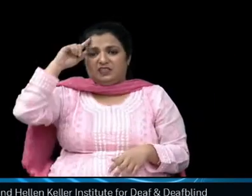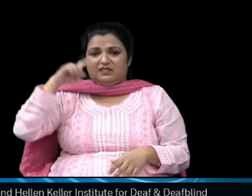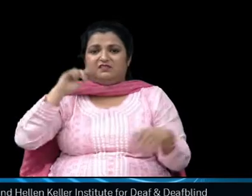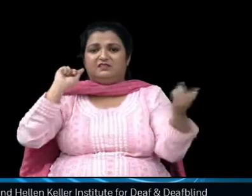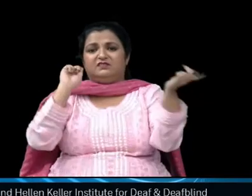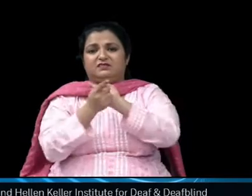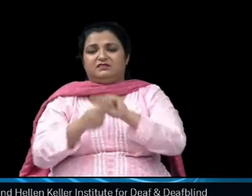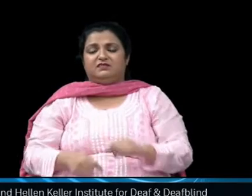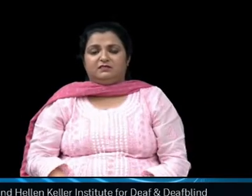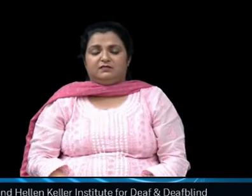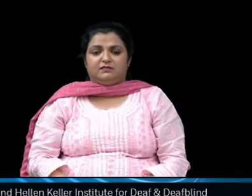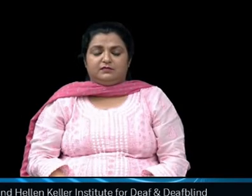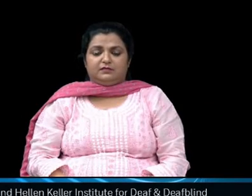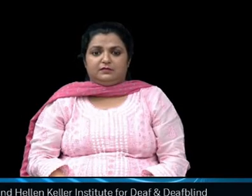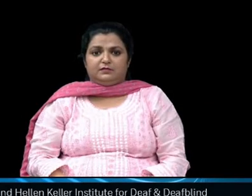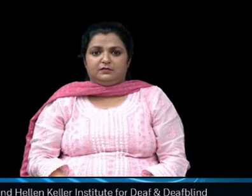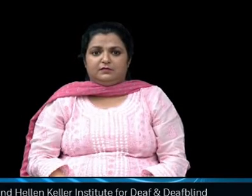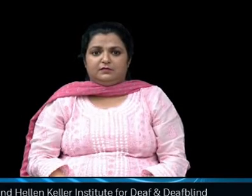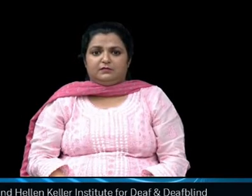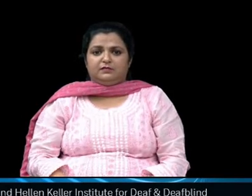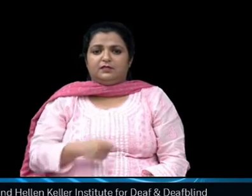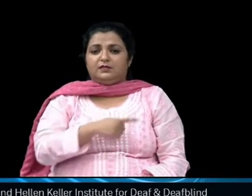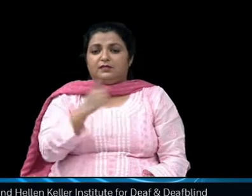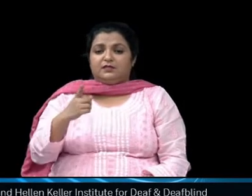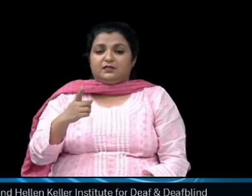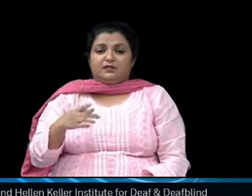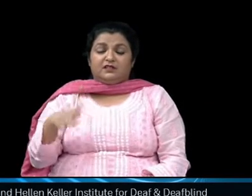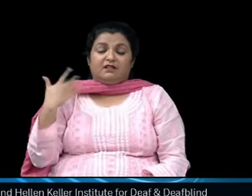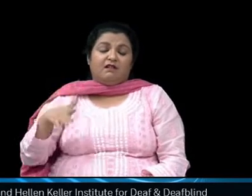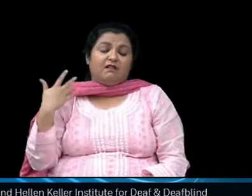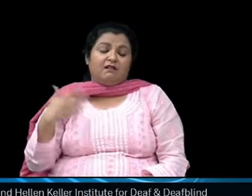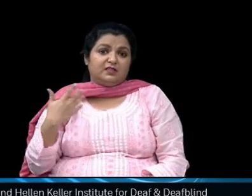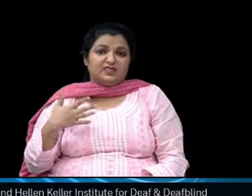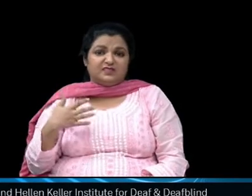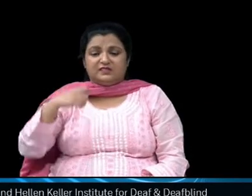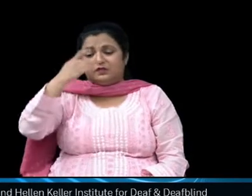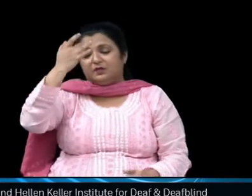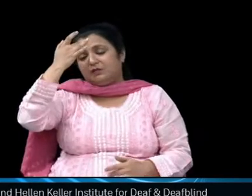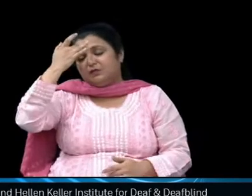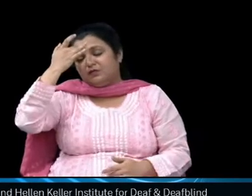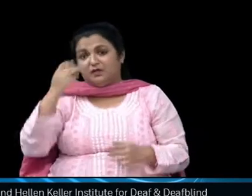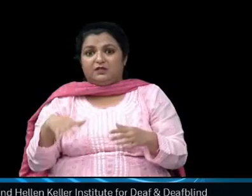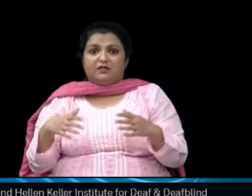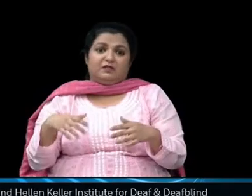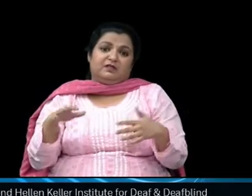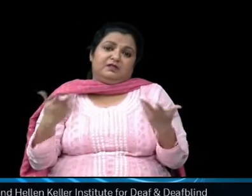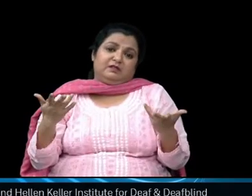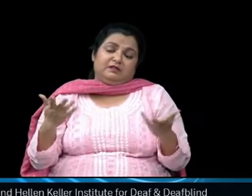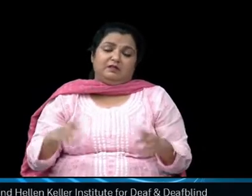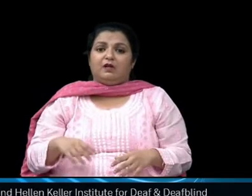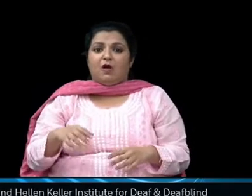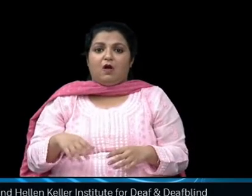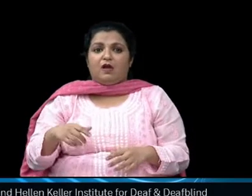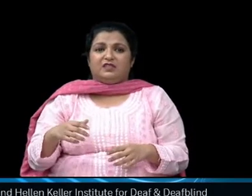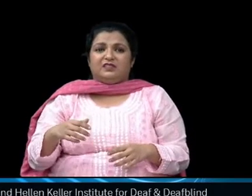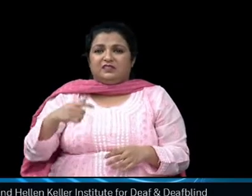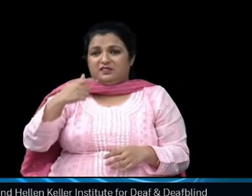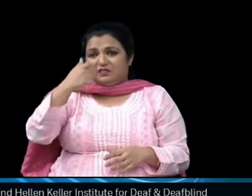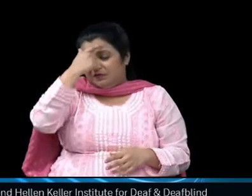सक्कार नियादी हिंत गिया है या मोही में अंतर का दिनांग एक जुने दुने दुने दाक्ता रोजी एकास दूशी दोन कोटी एक तेंशी रक्ष बुच्छ गारवड राज्या मने करने